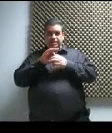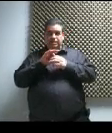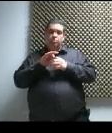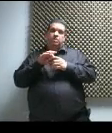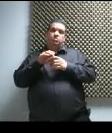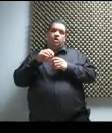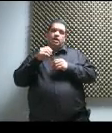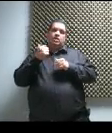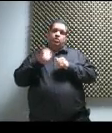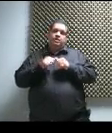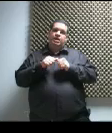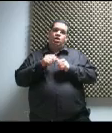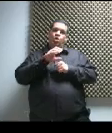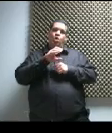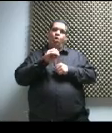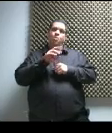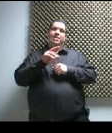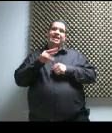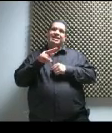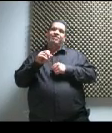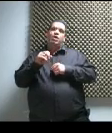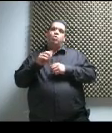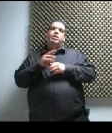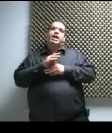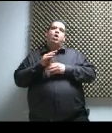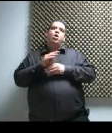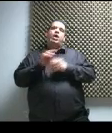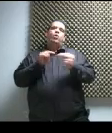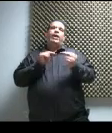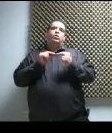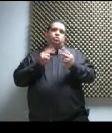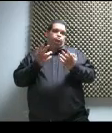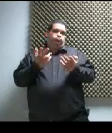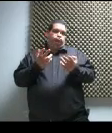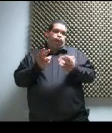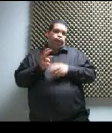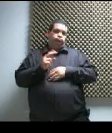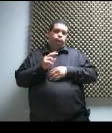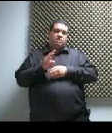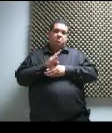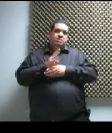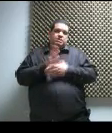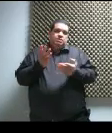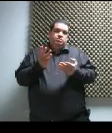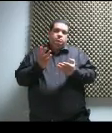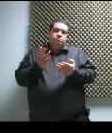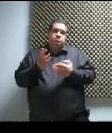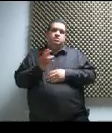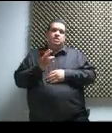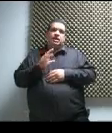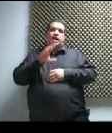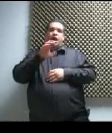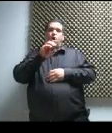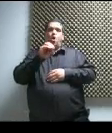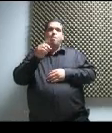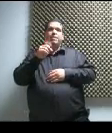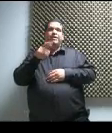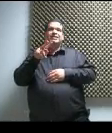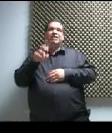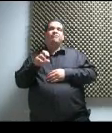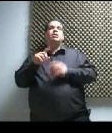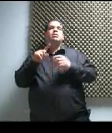cooperativismo es una alternativa económica, es un negocio. Y entonces nosotros comenzamos a prepararnos, preparamos, primos, al motriz